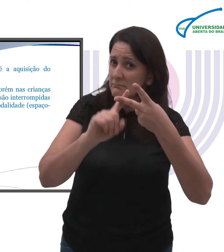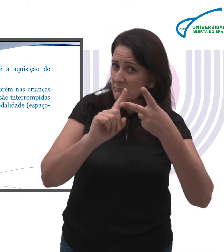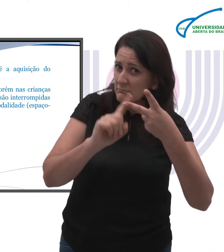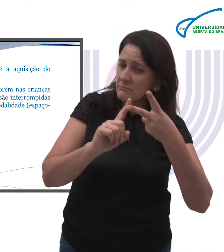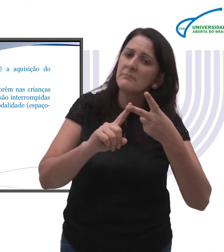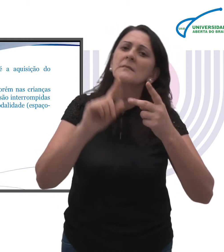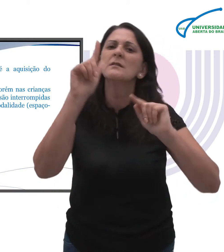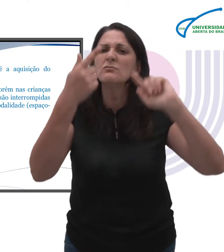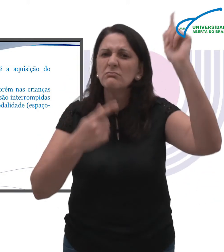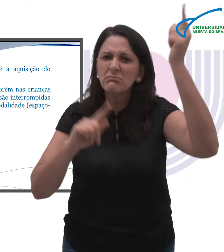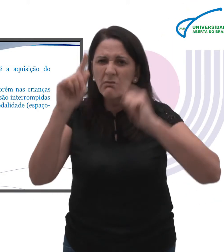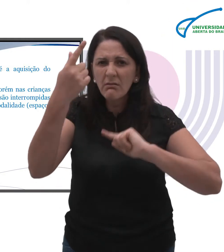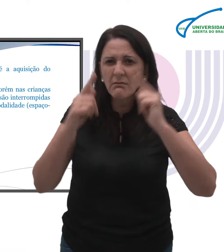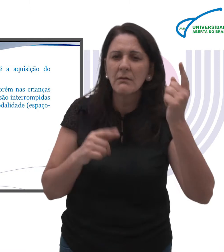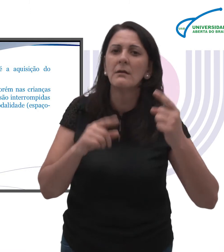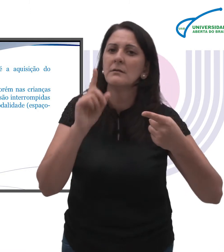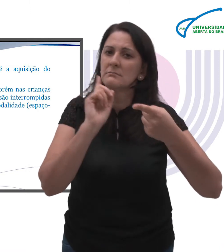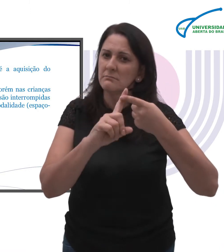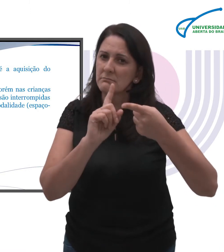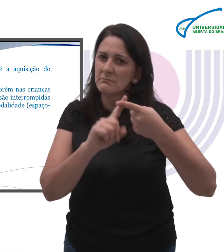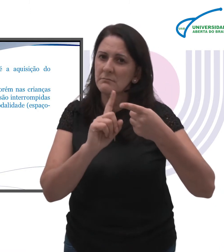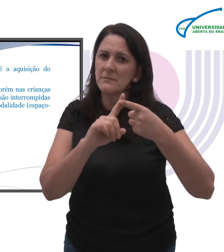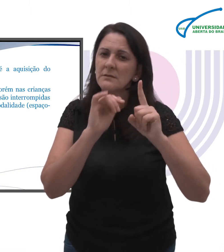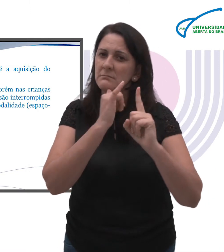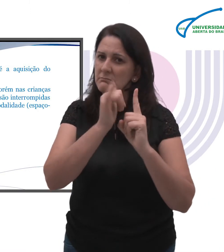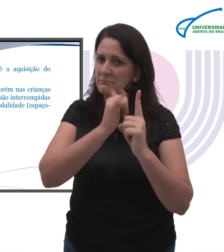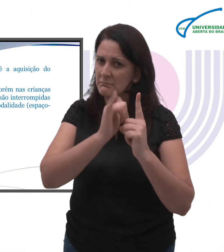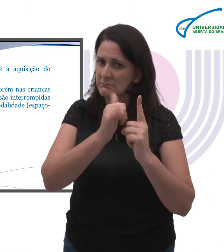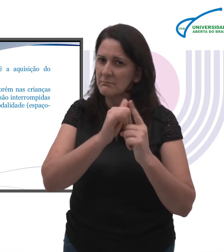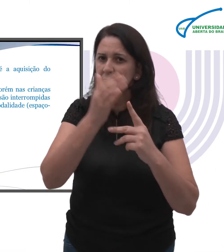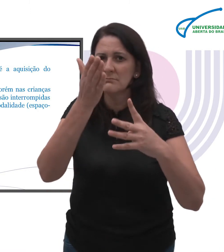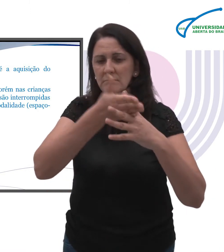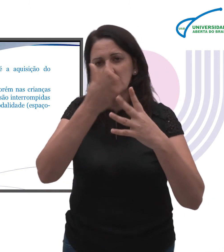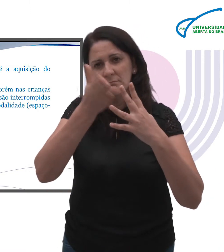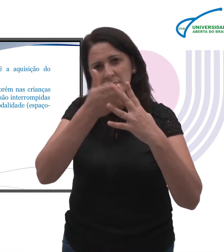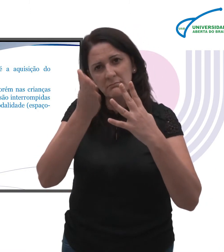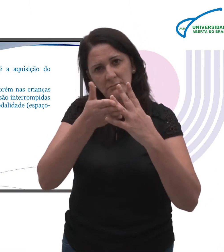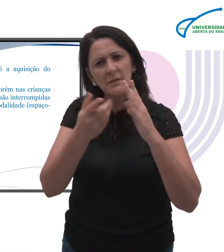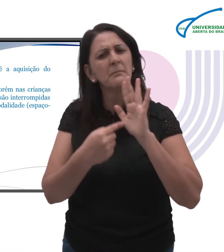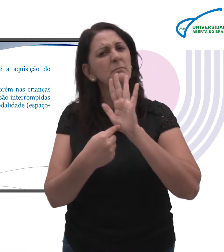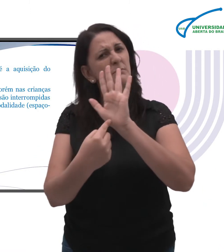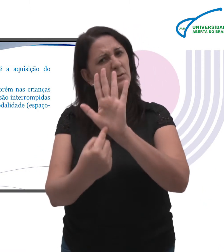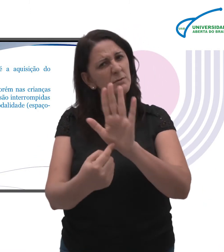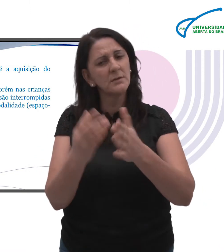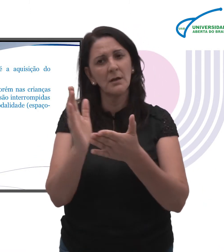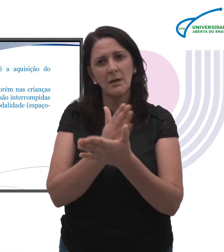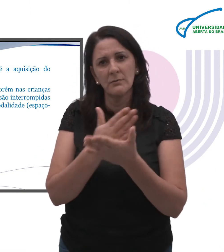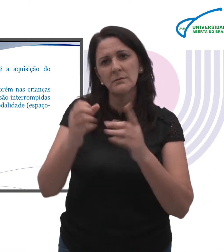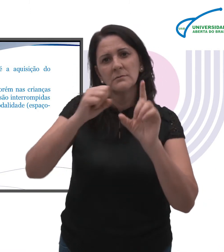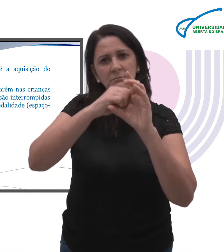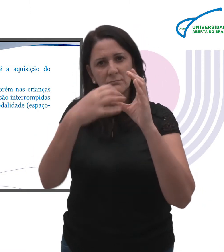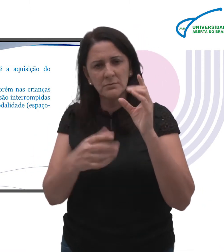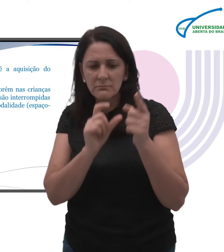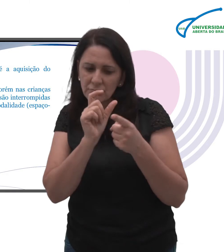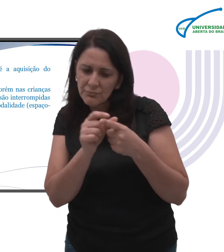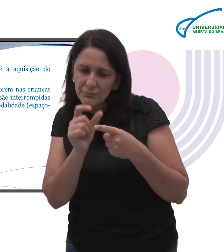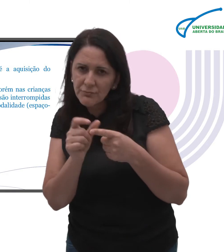e a gesticulação. O balbucio silábico apresenta combinações que fazem parte do